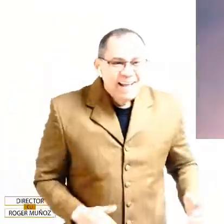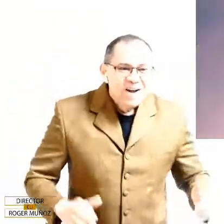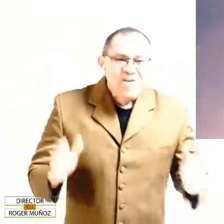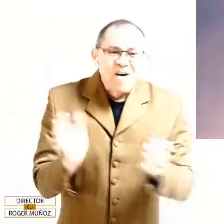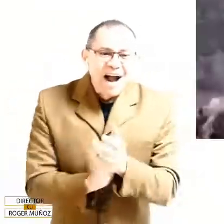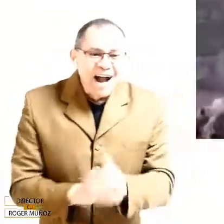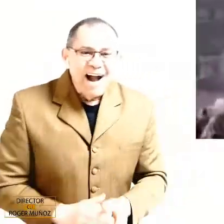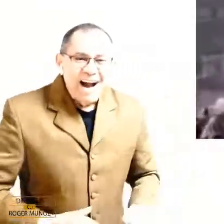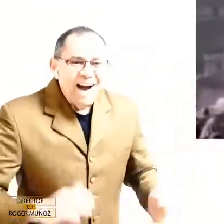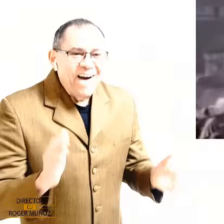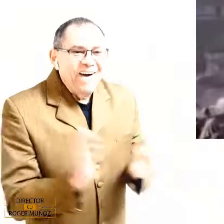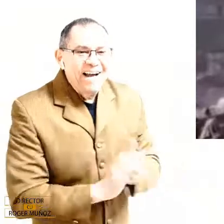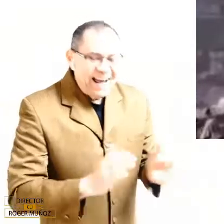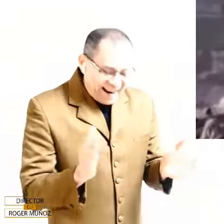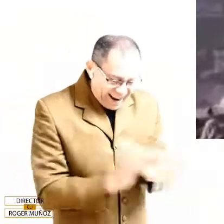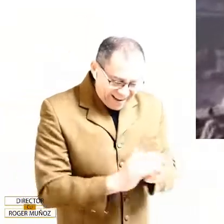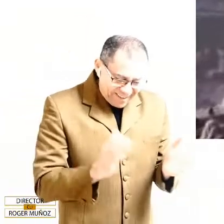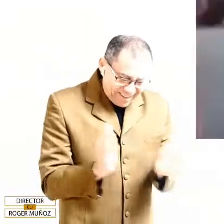¡Wow!